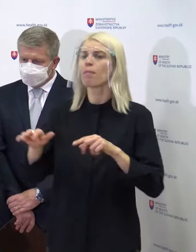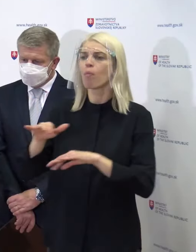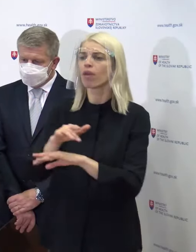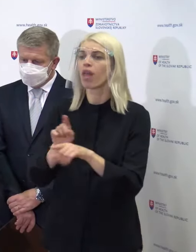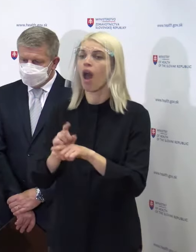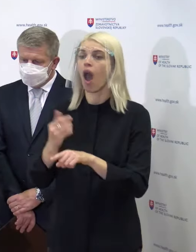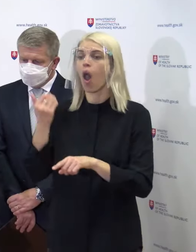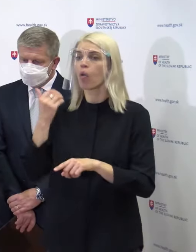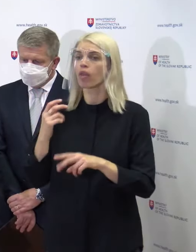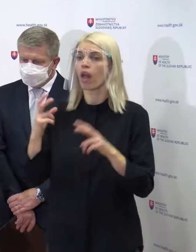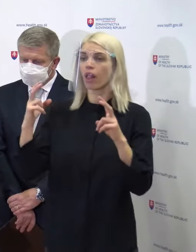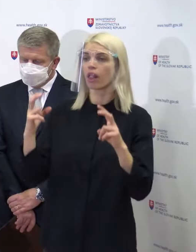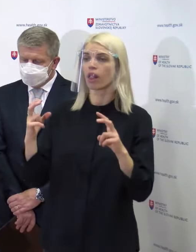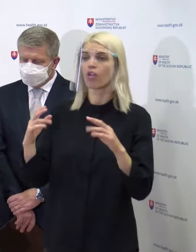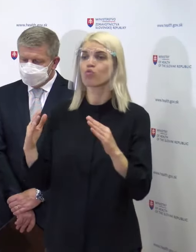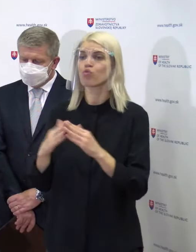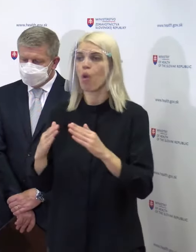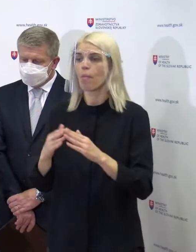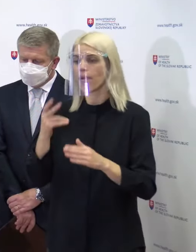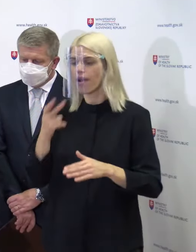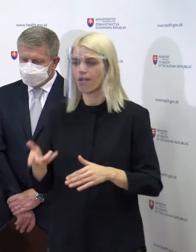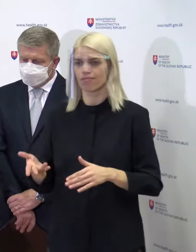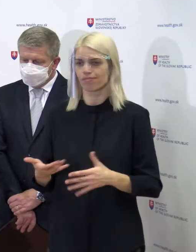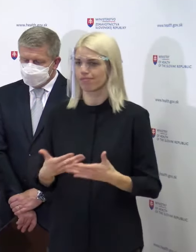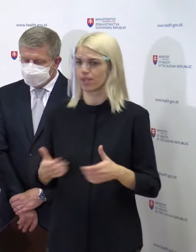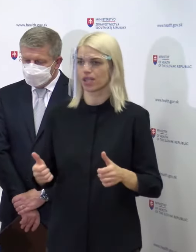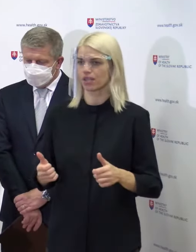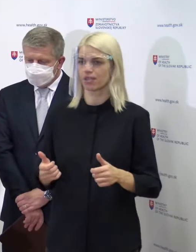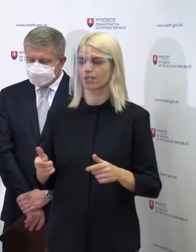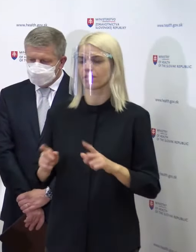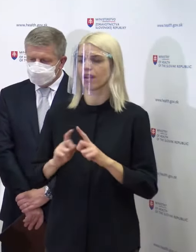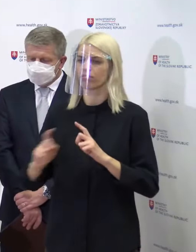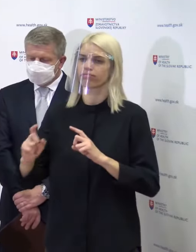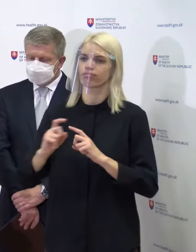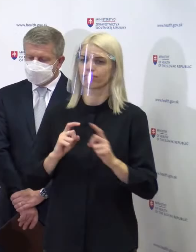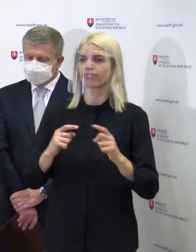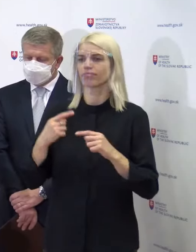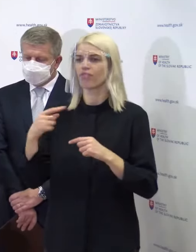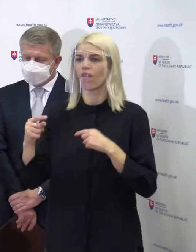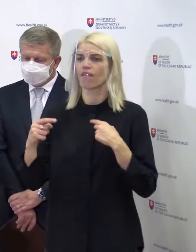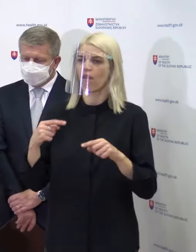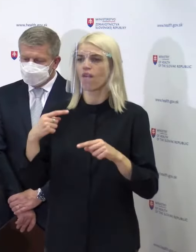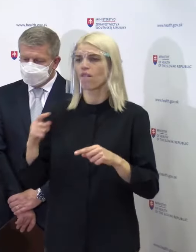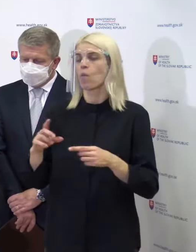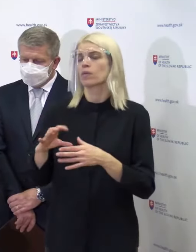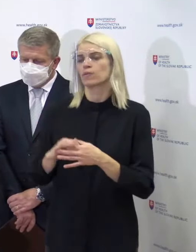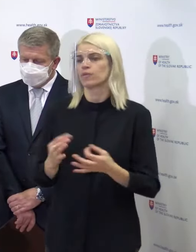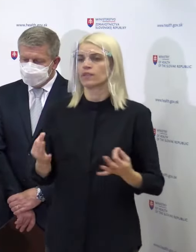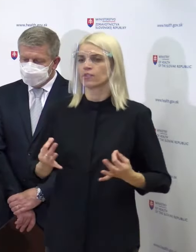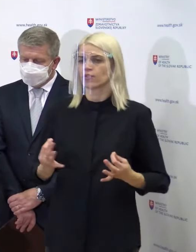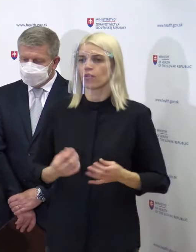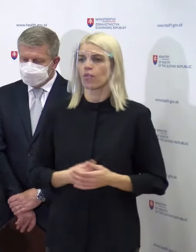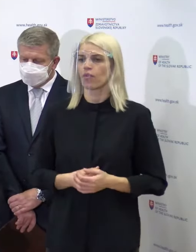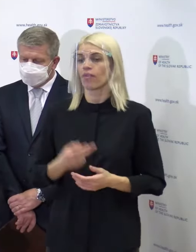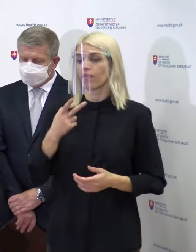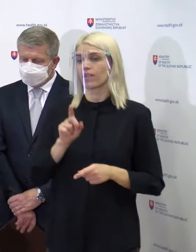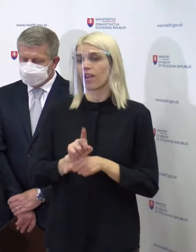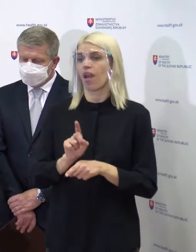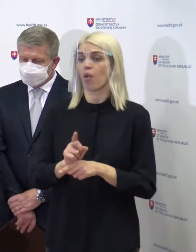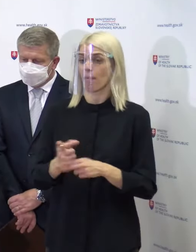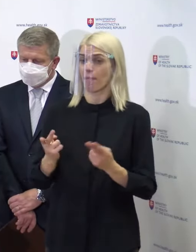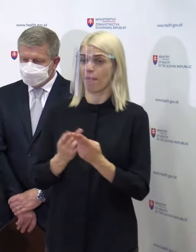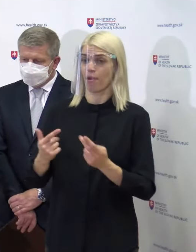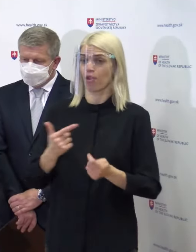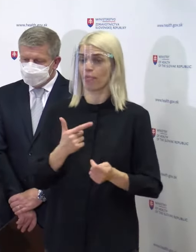až tak veľa zostávali doma, ako tomu bolo v januári. Takže napriek tomu, že sa tie opatrenia veľmi